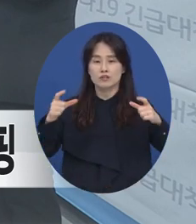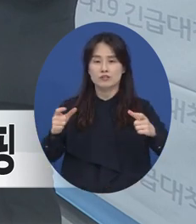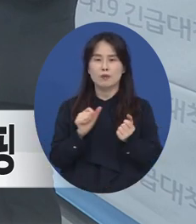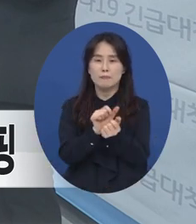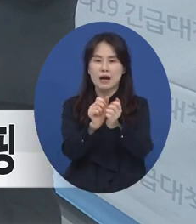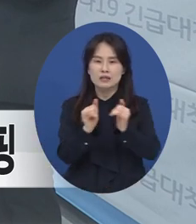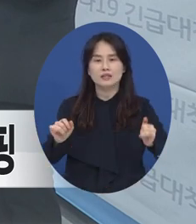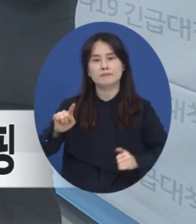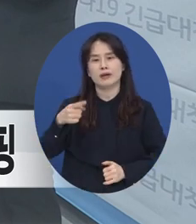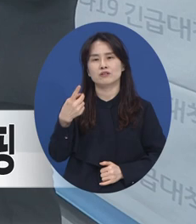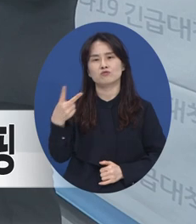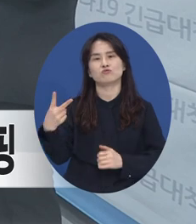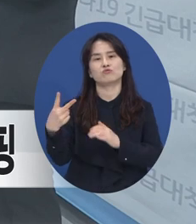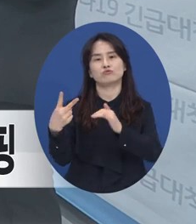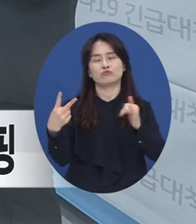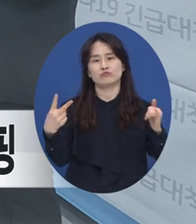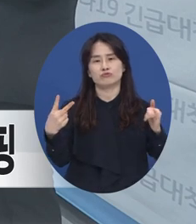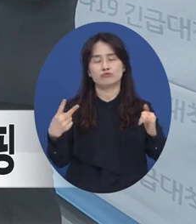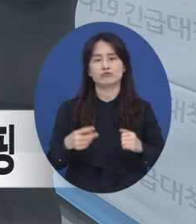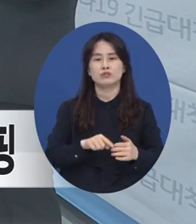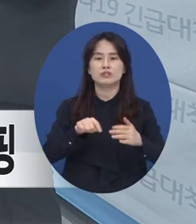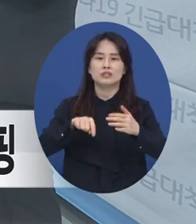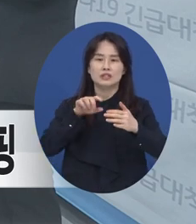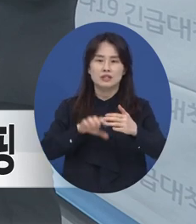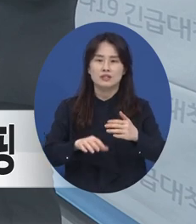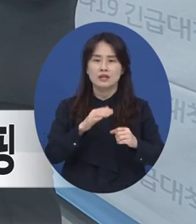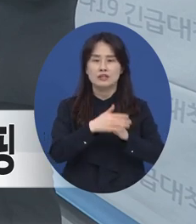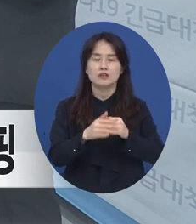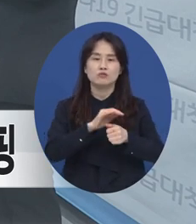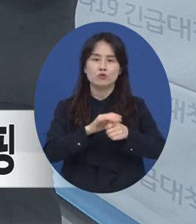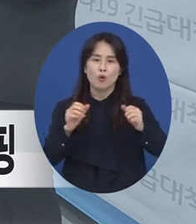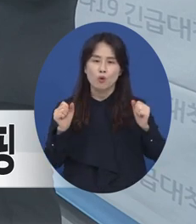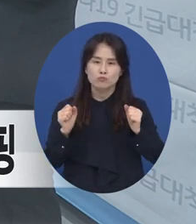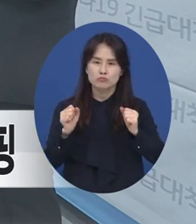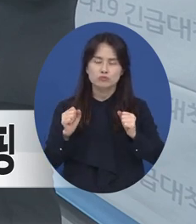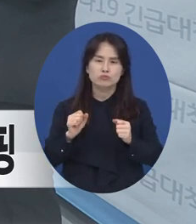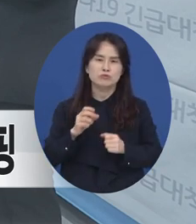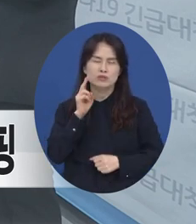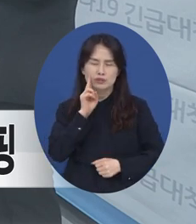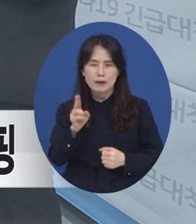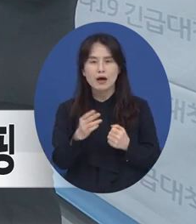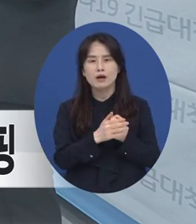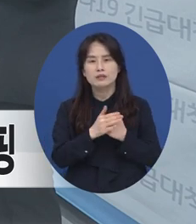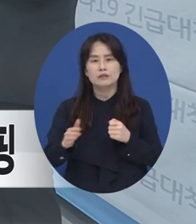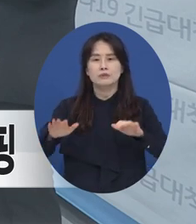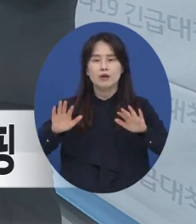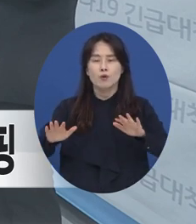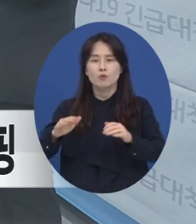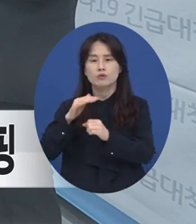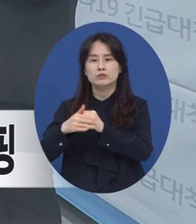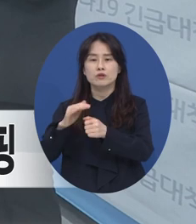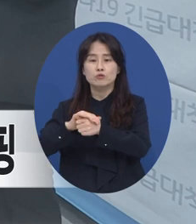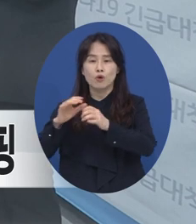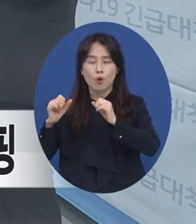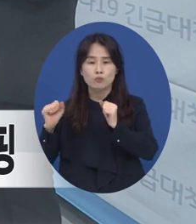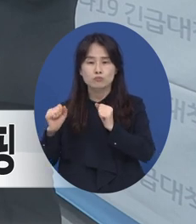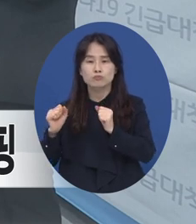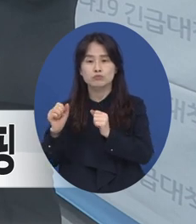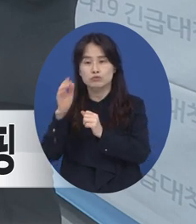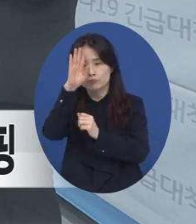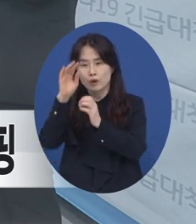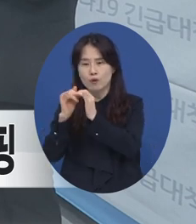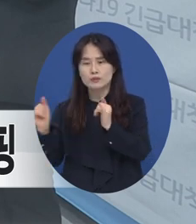자는 100 2명입니다 이런 가운데 대구경북의 상황에 위중한 경기도는 오늘 대구 경북 중등도 환자 이브를